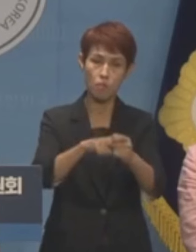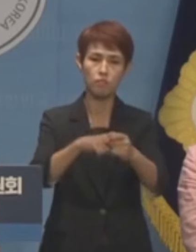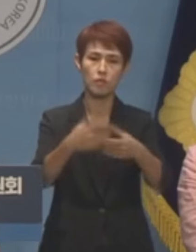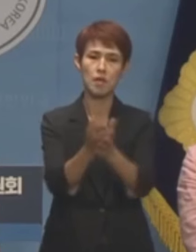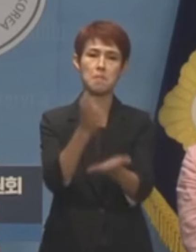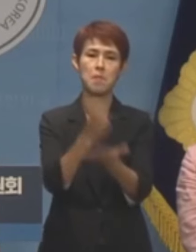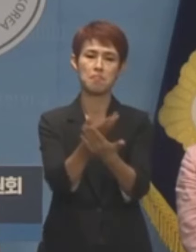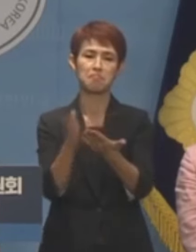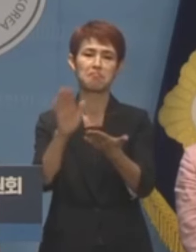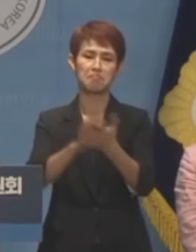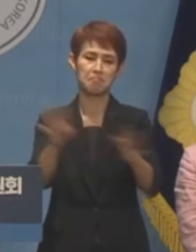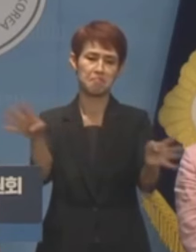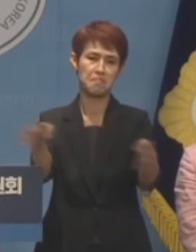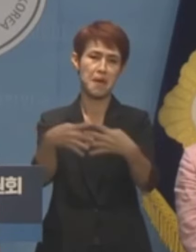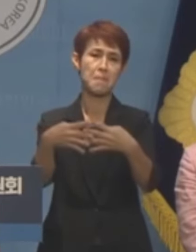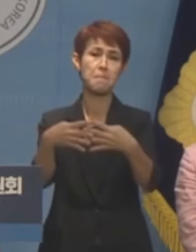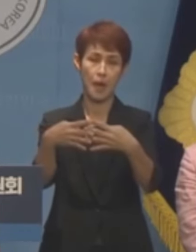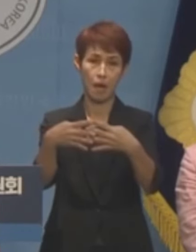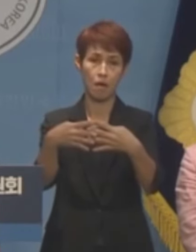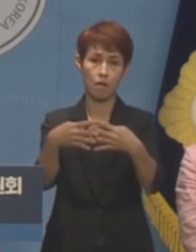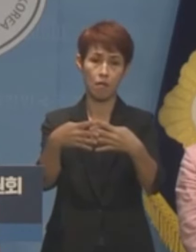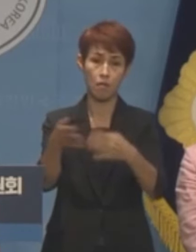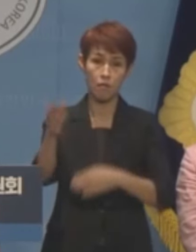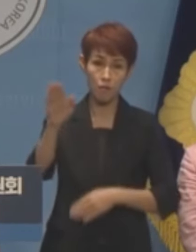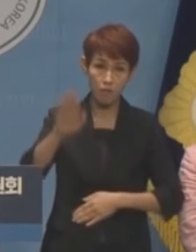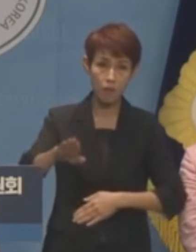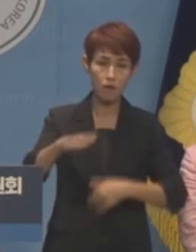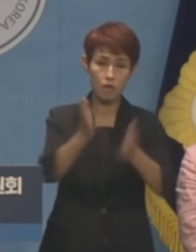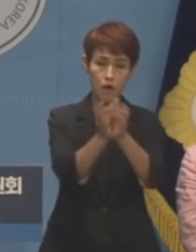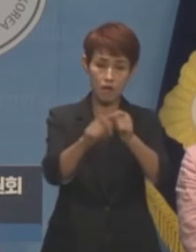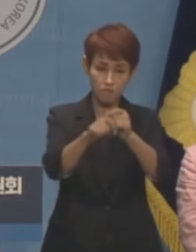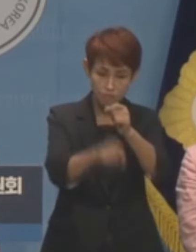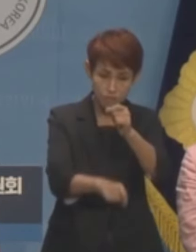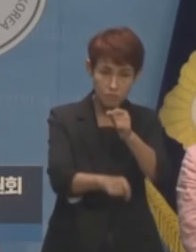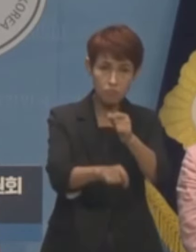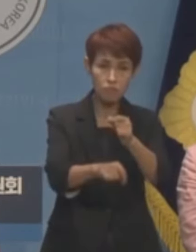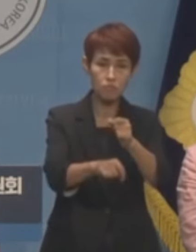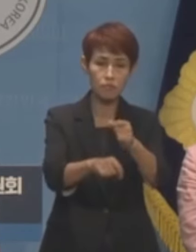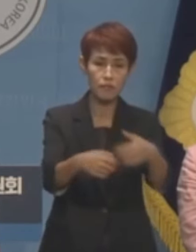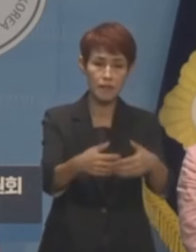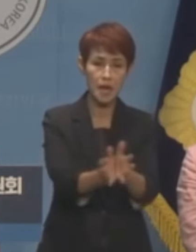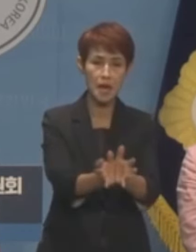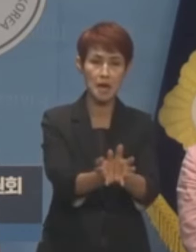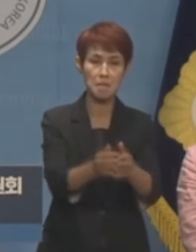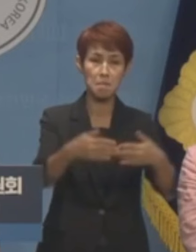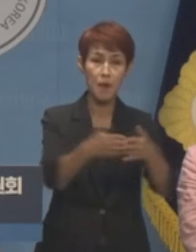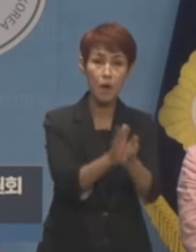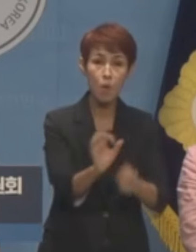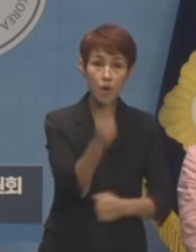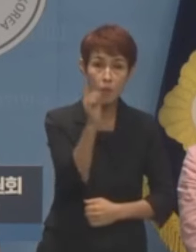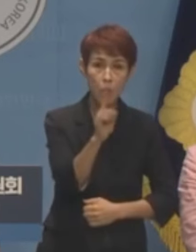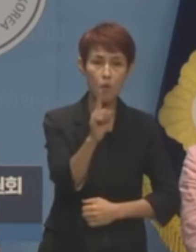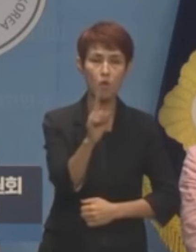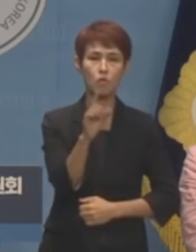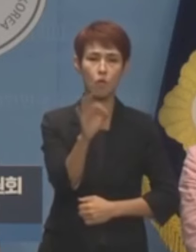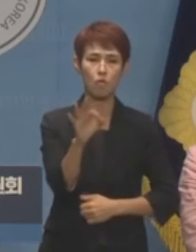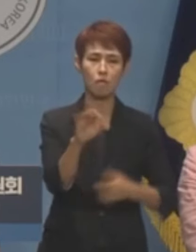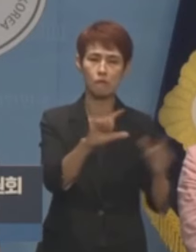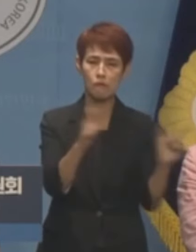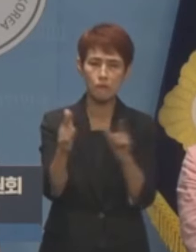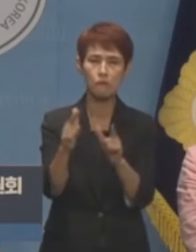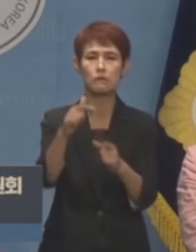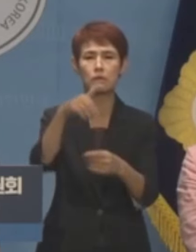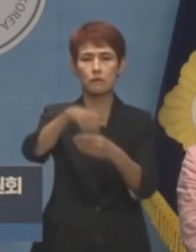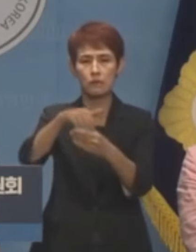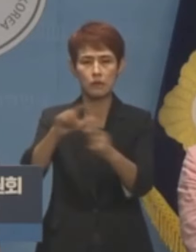추진하기로 합의했습니다 그러나 지구당 폐지의 원인이었던 금권 선거 밀실공천 등 국민적